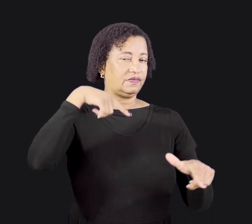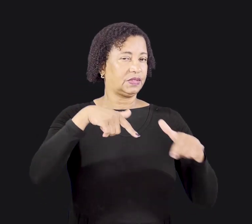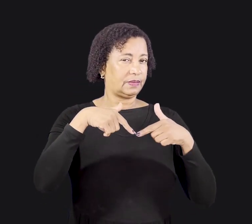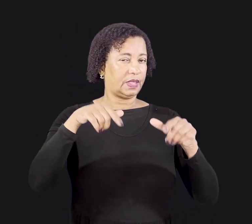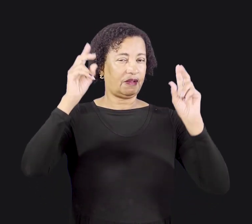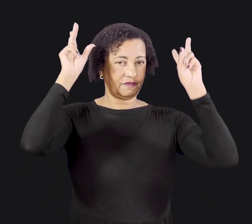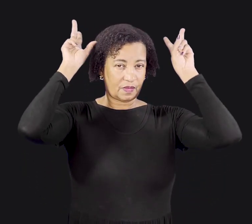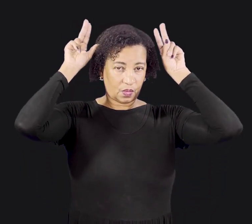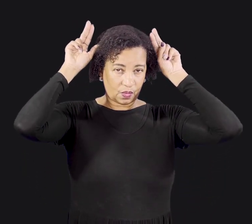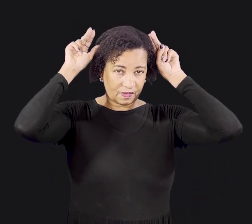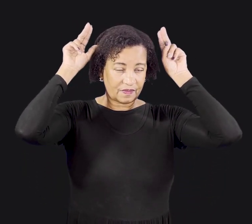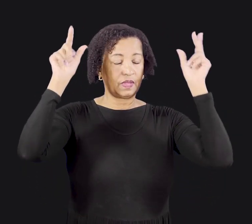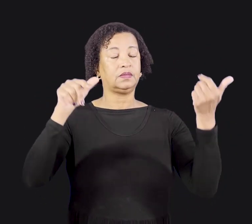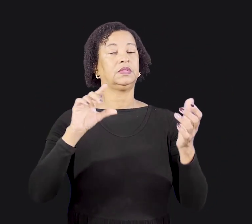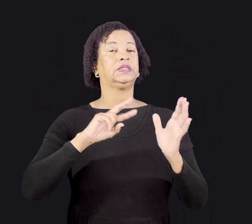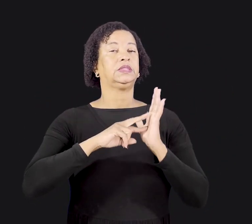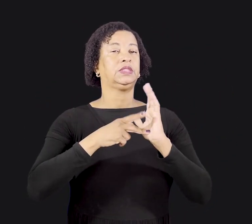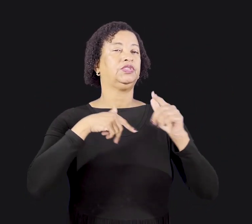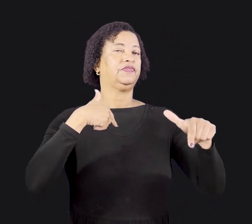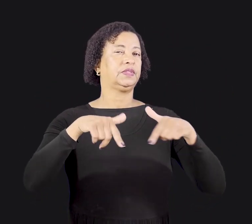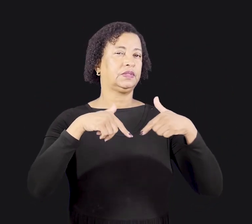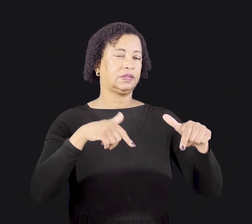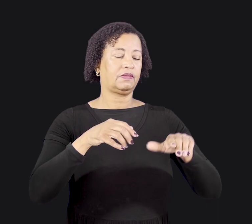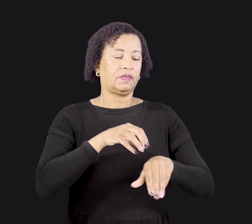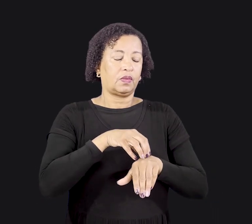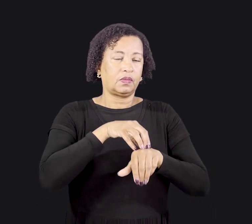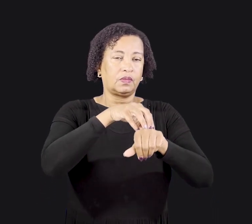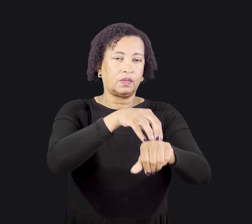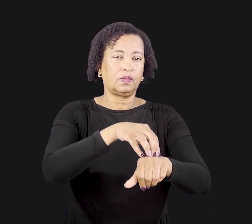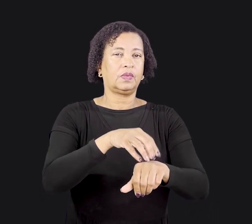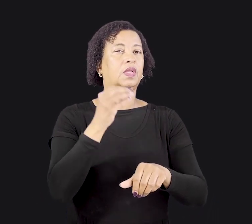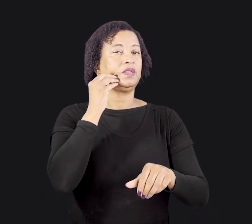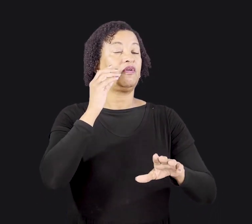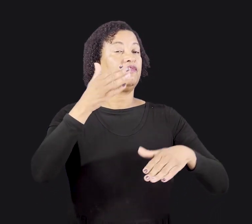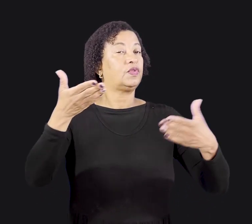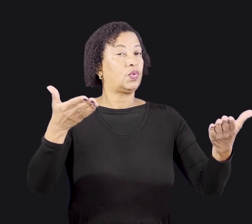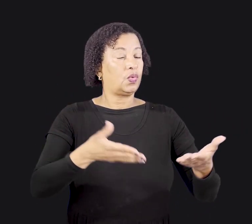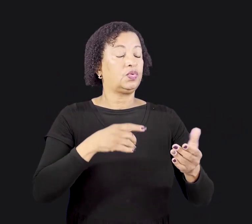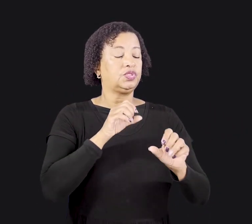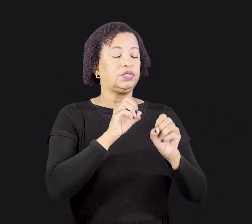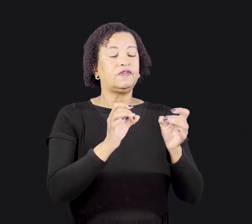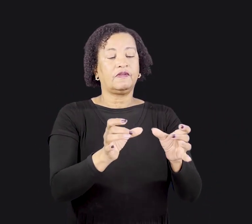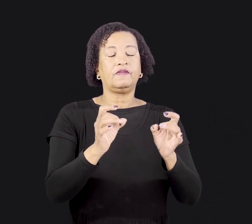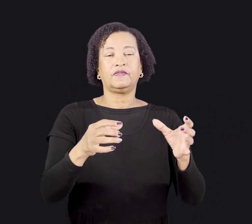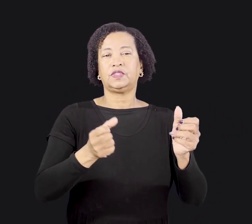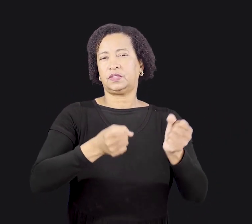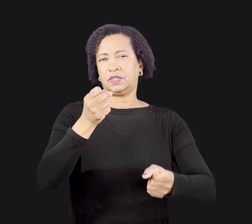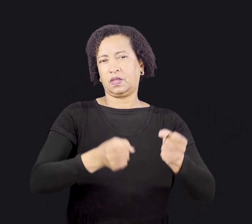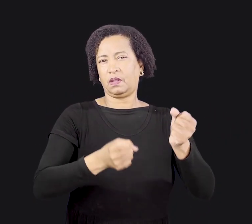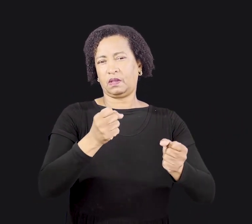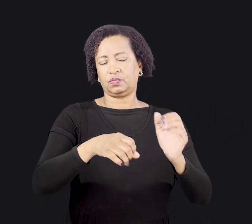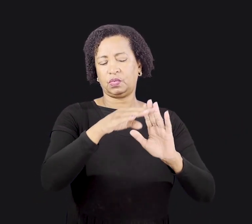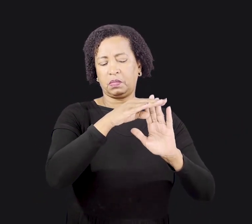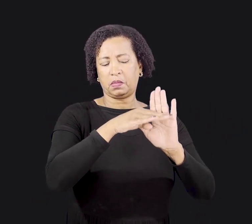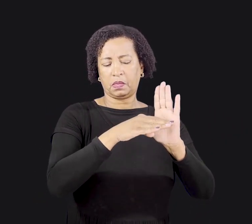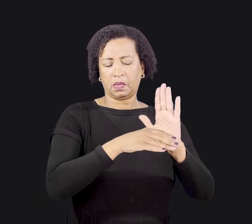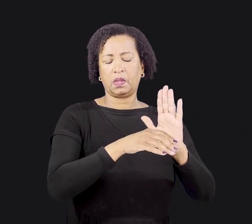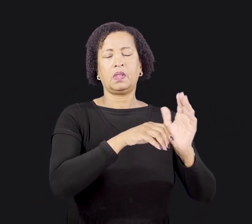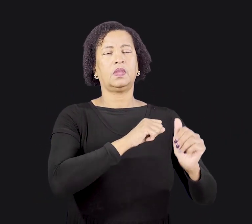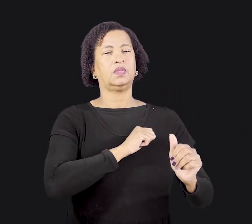ele trabalhava com transporte. Talvez hoje ele fosse um vendedor de carros. Comparando a lista dos apóstolos, concluímos que